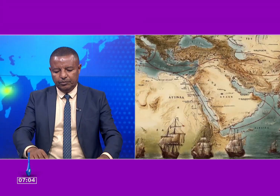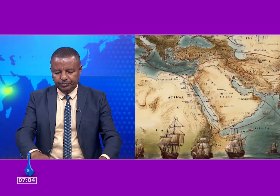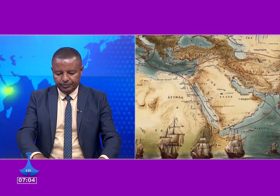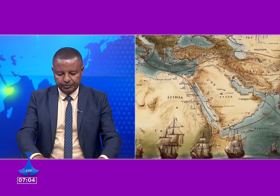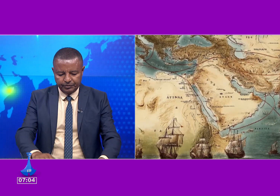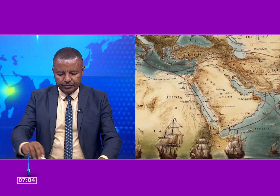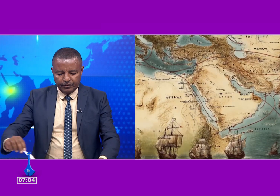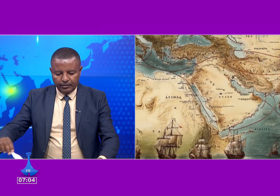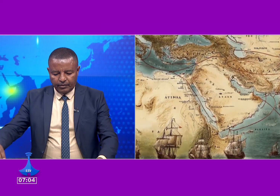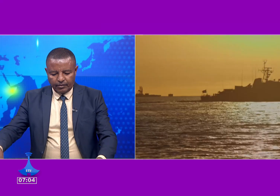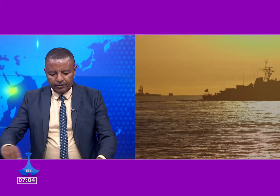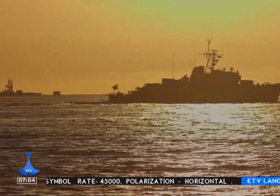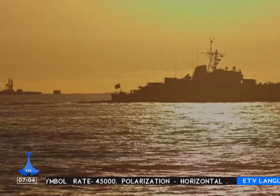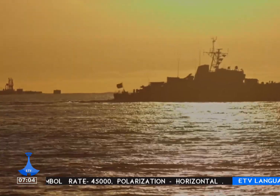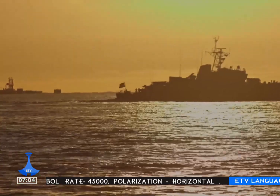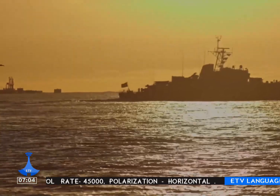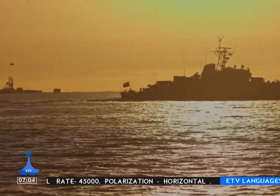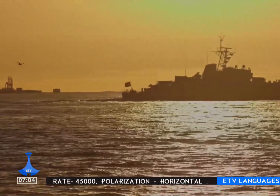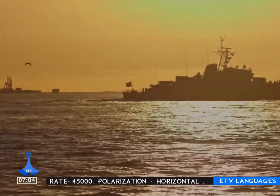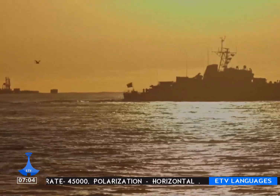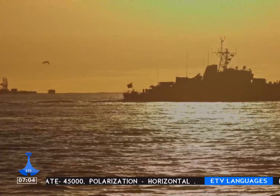ነው።